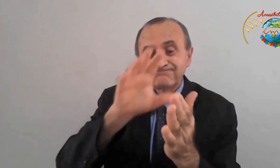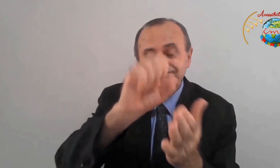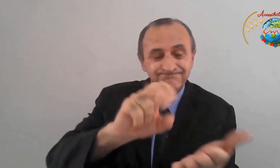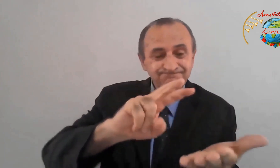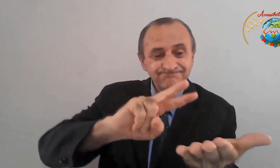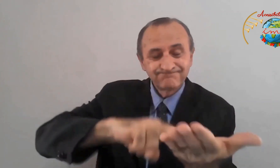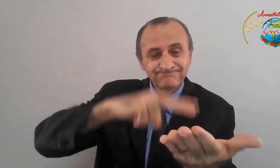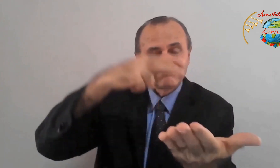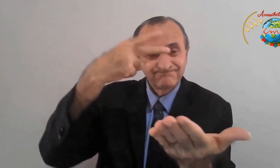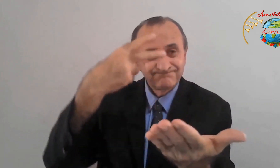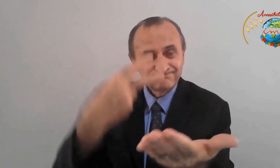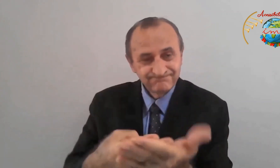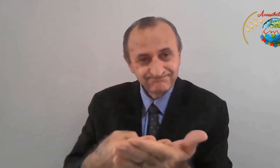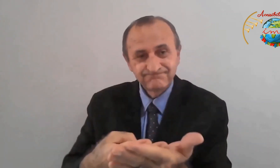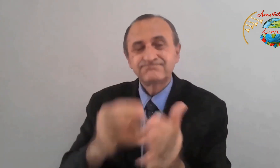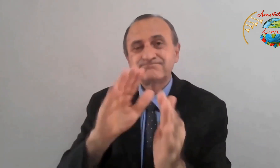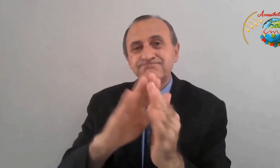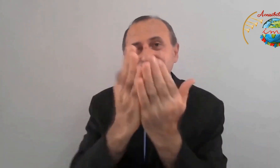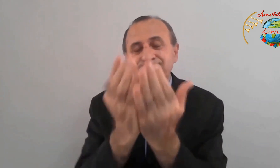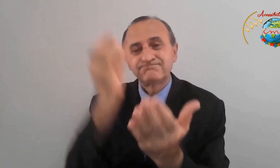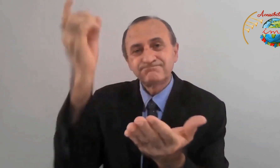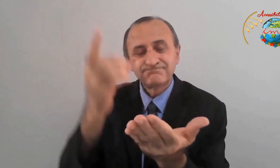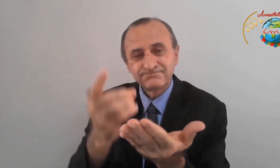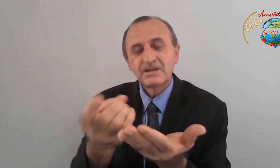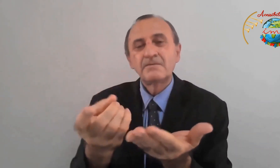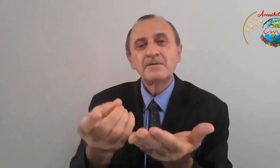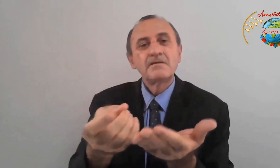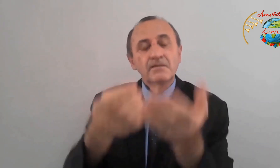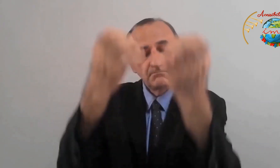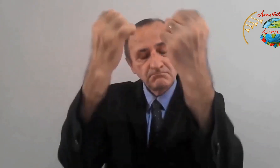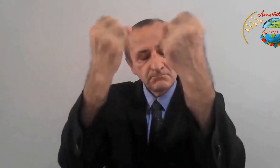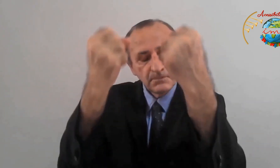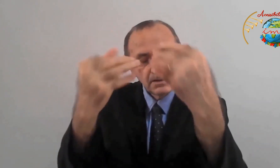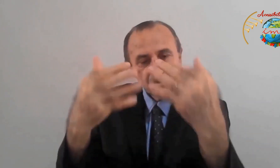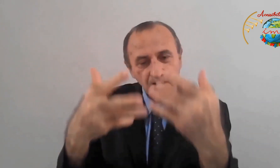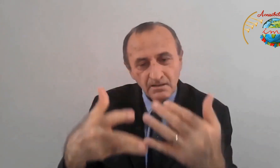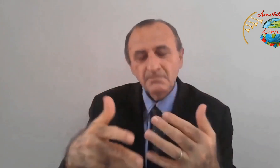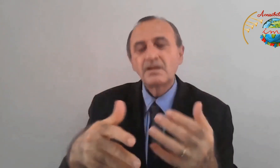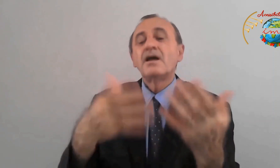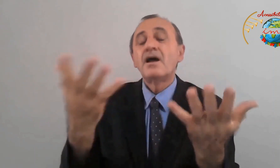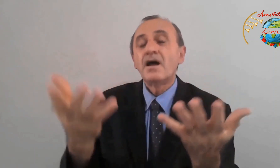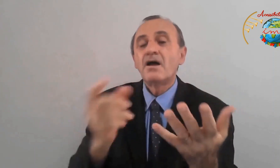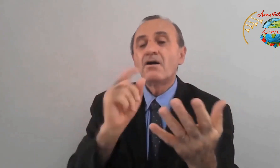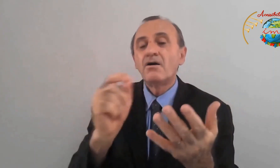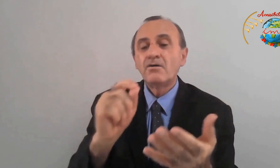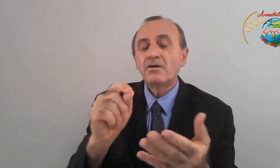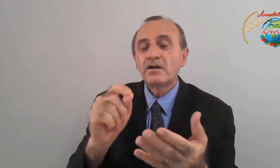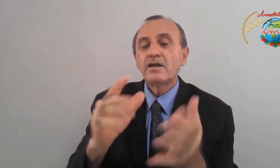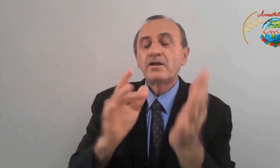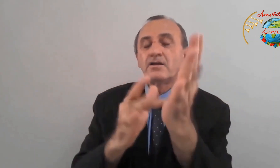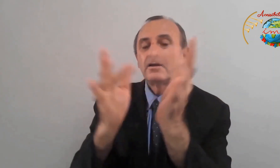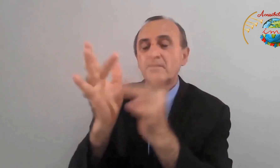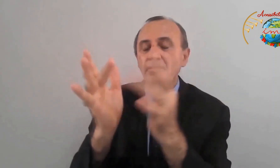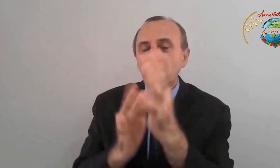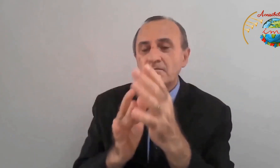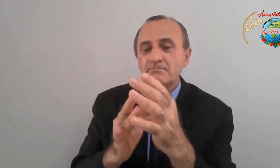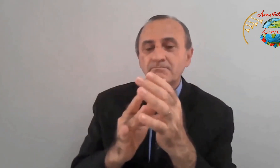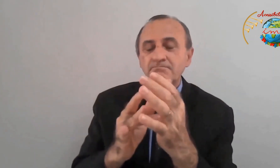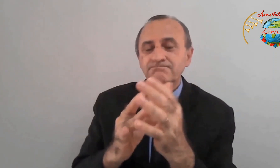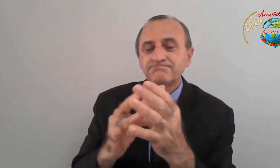Então, Lutero, quando traduz a Bíblia, explica sobre isso, explica